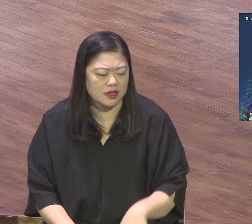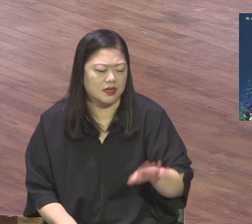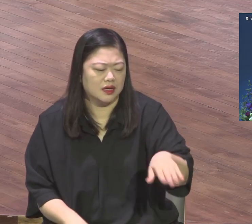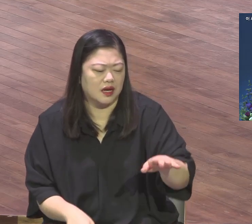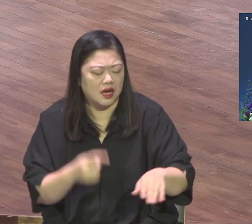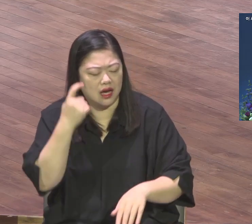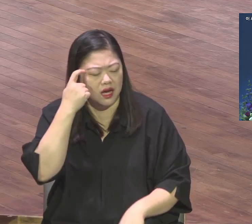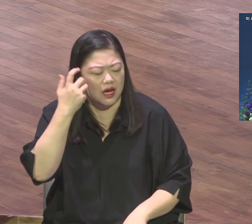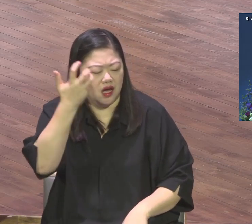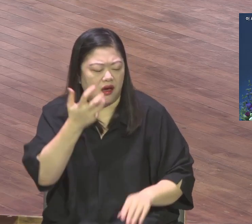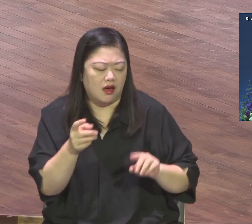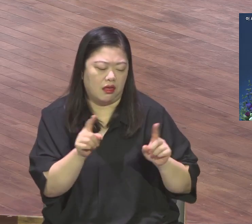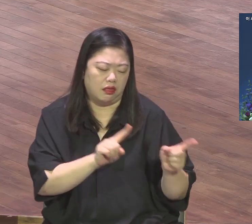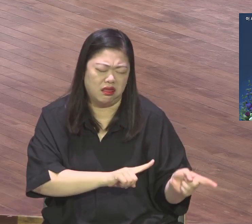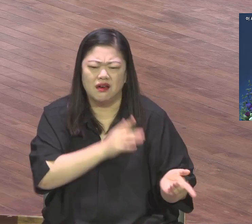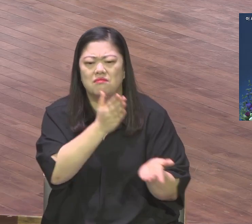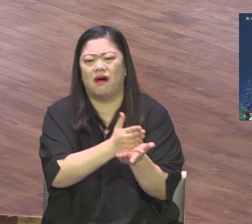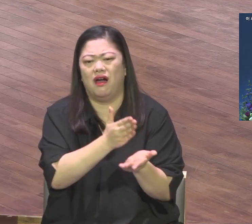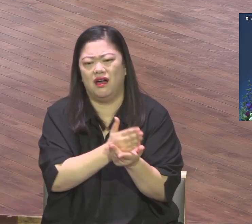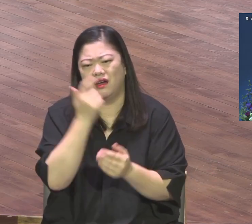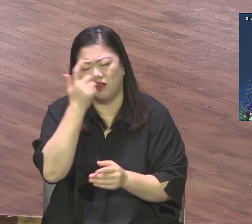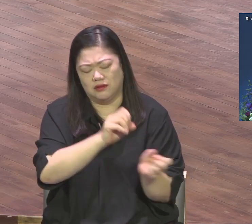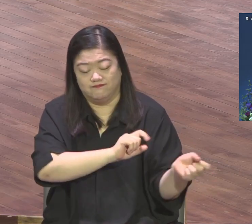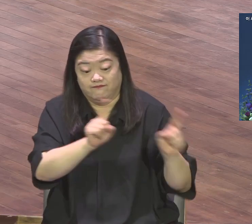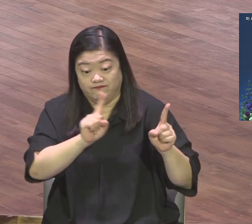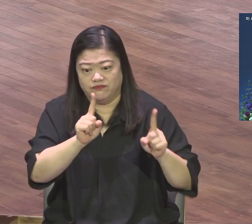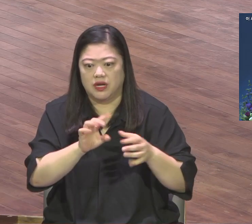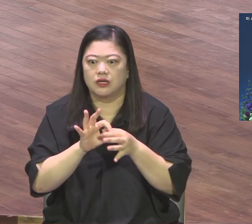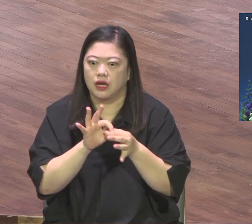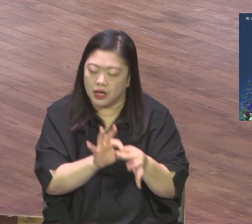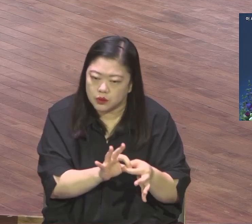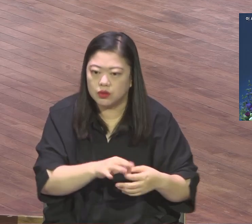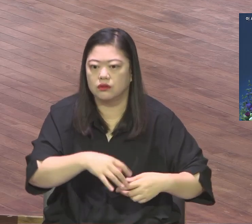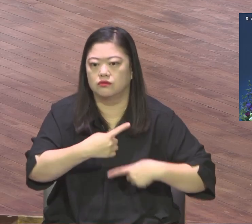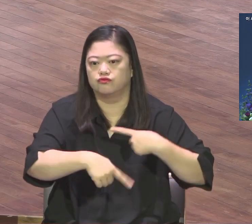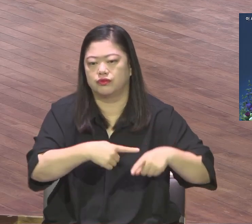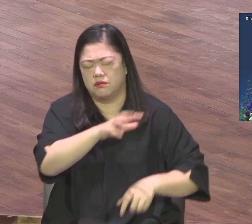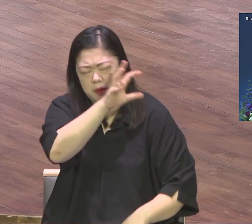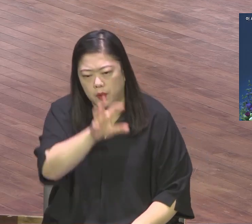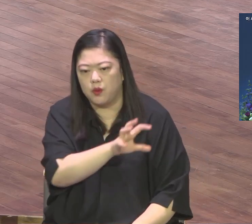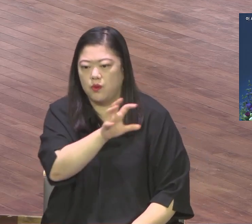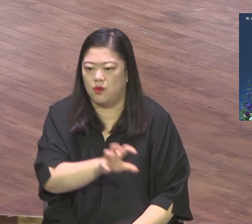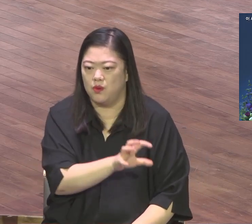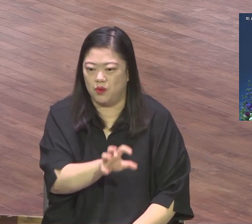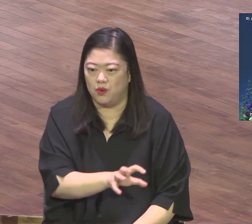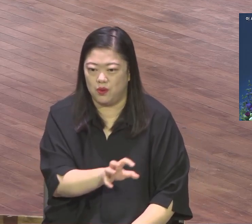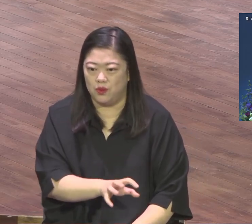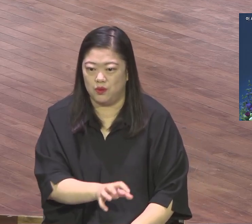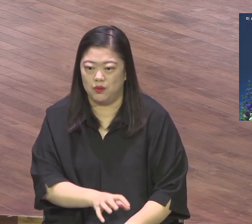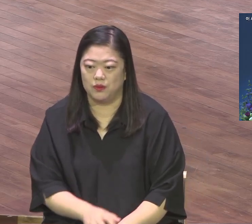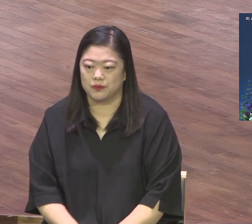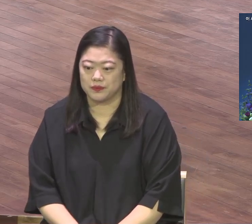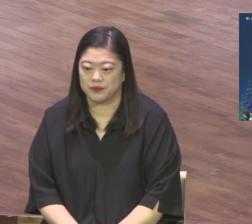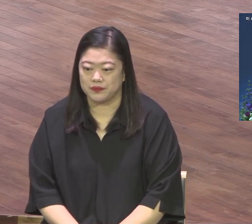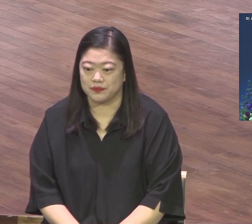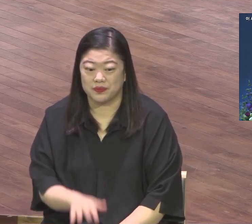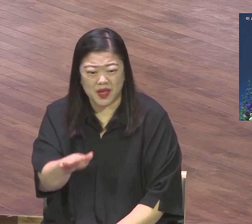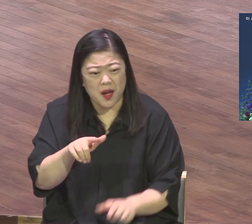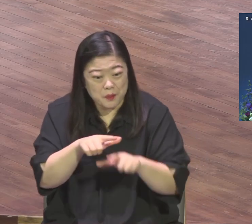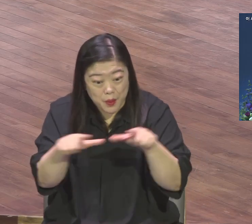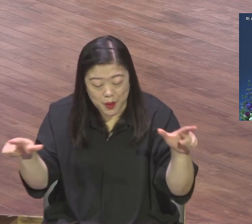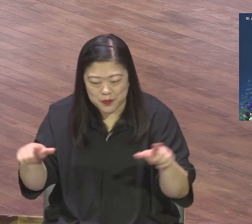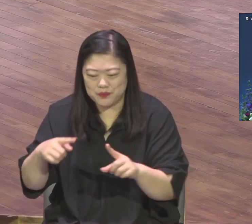한다. 영적 싸움을 싸워야 한다. 이걸 반복 강조하고 있어요. 보통 교회를 다녀도